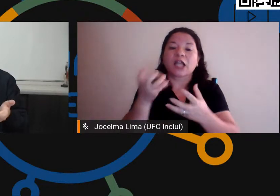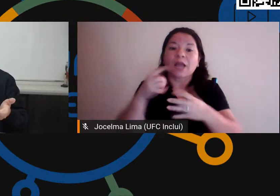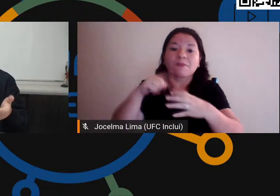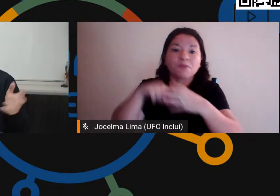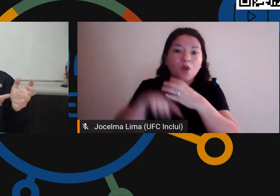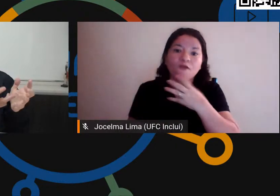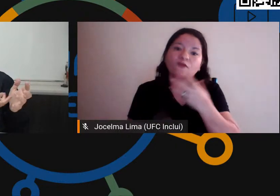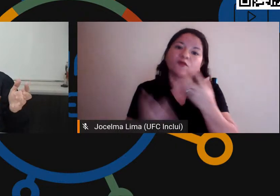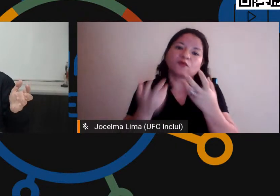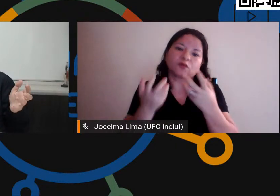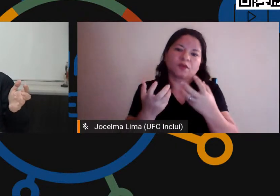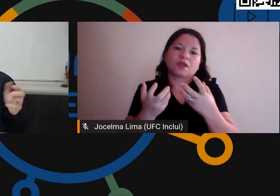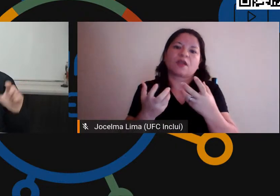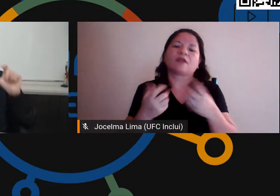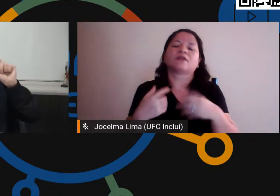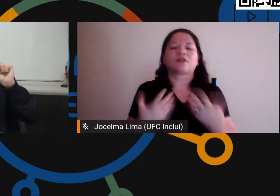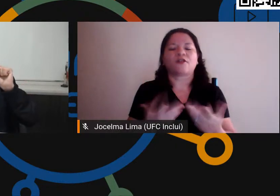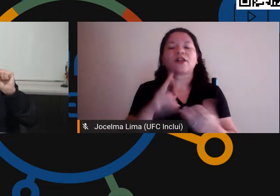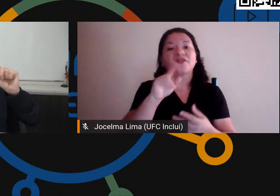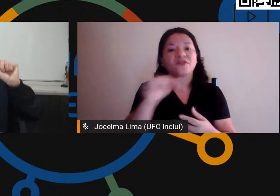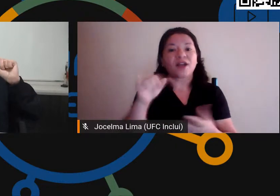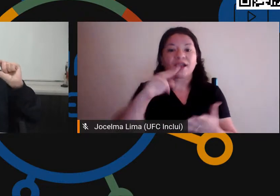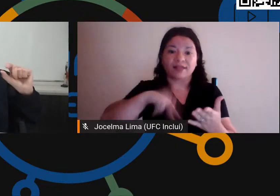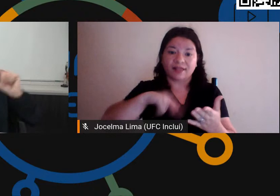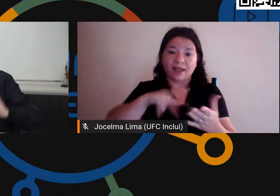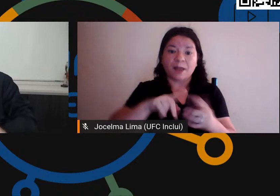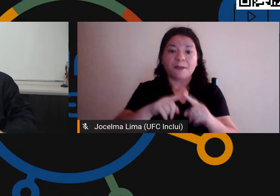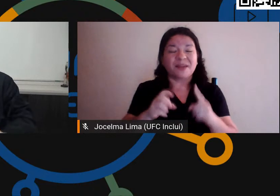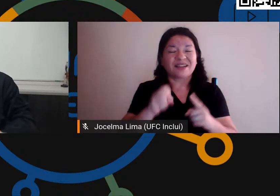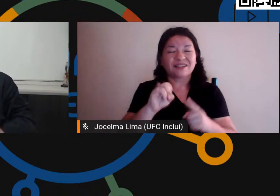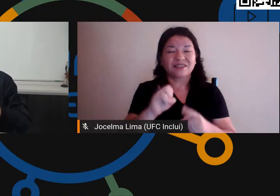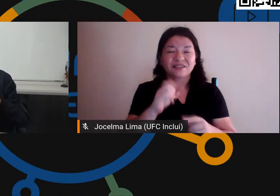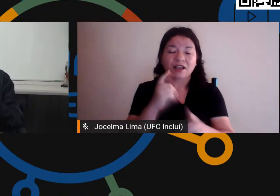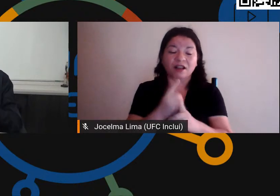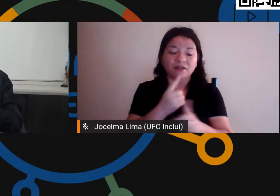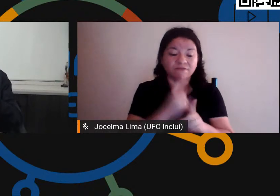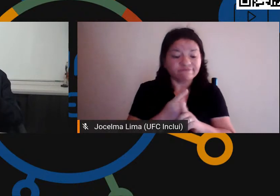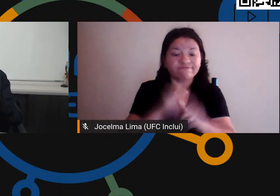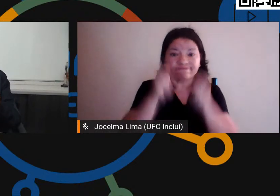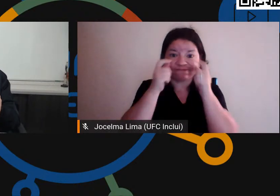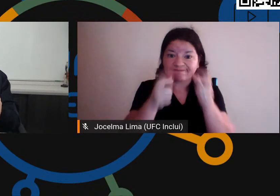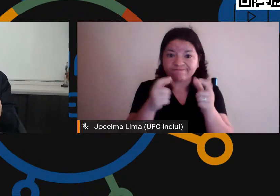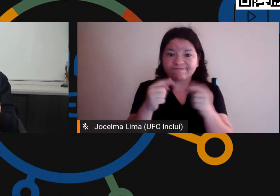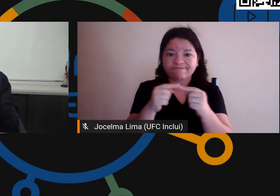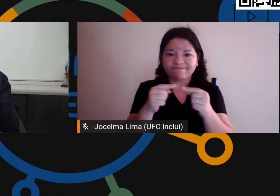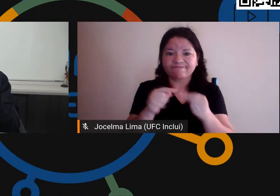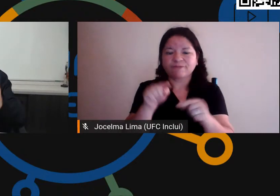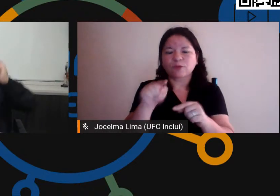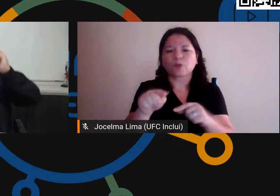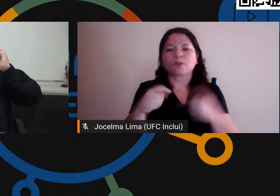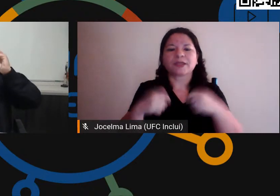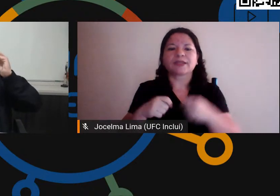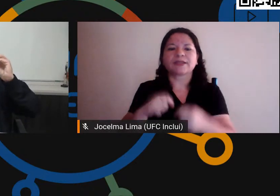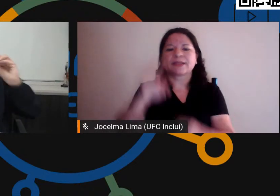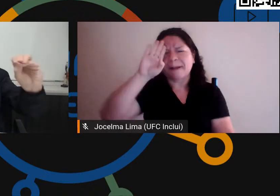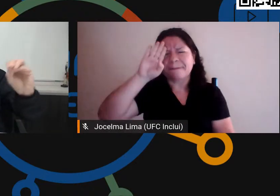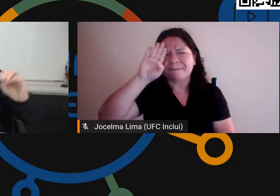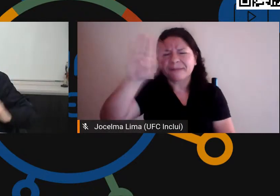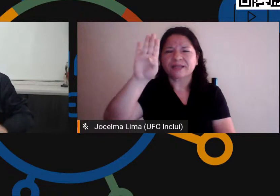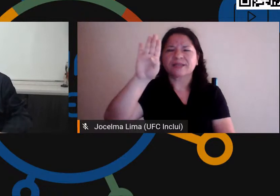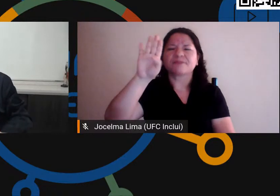para o fundo. Então, ele vai ler seu artigo, mas se ele achar que tem coisa que interessa para ele, joga sua principal conclusão, a mais ampla,